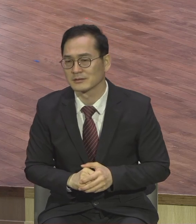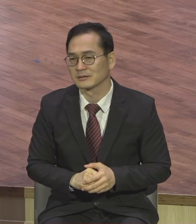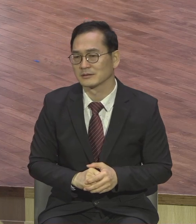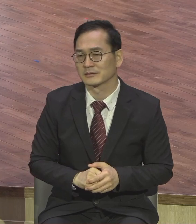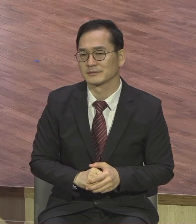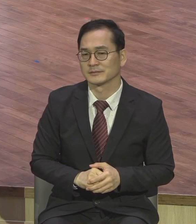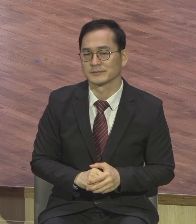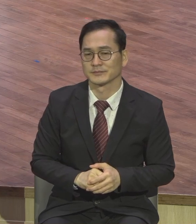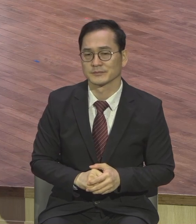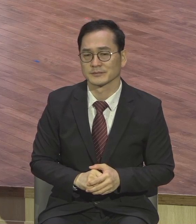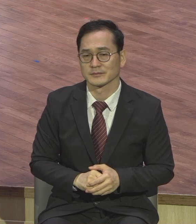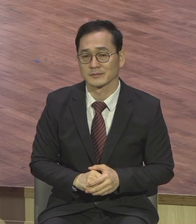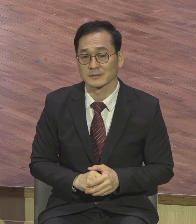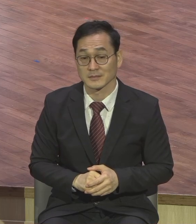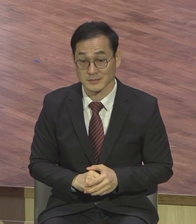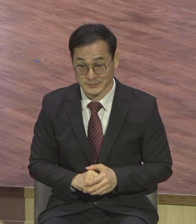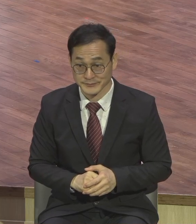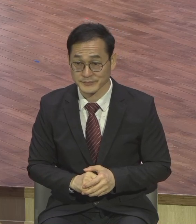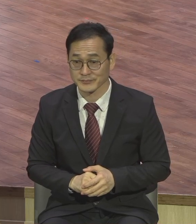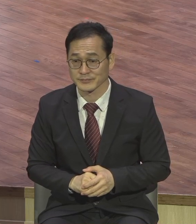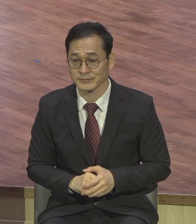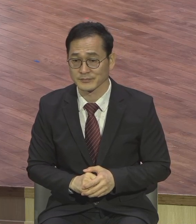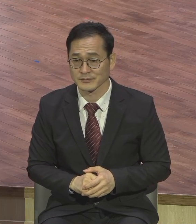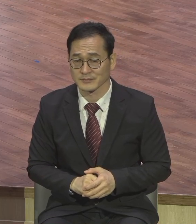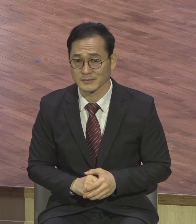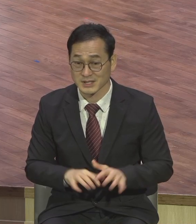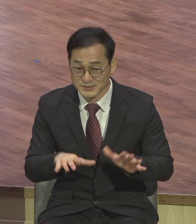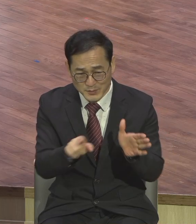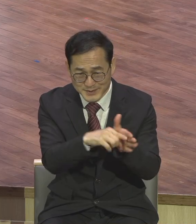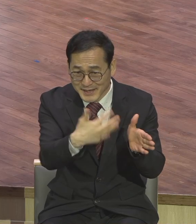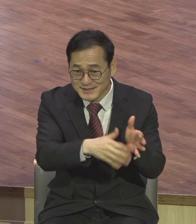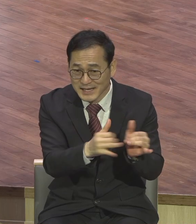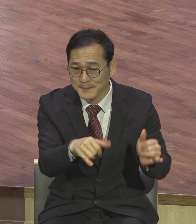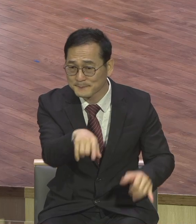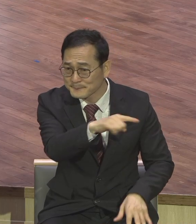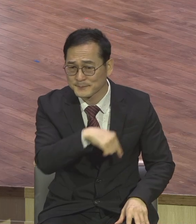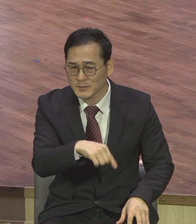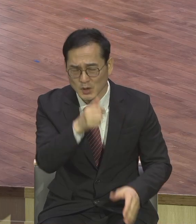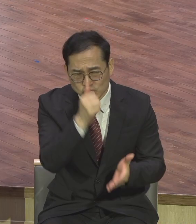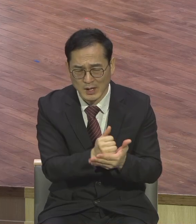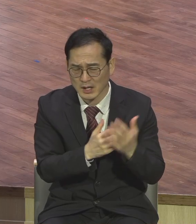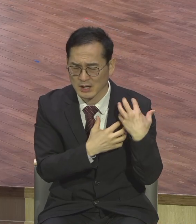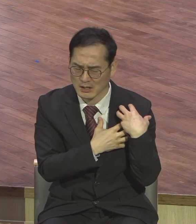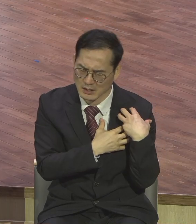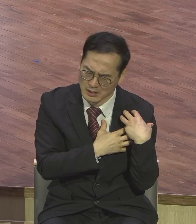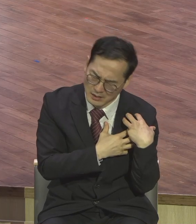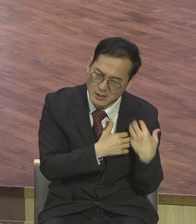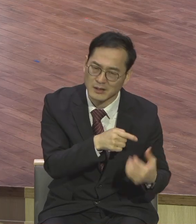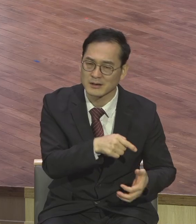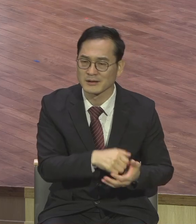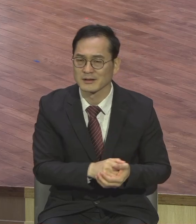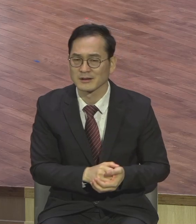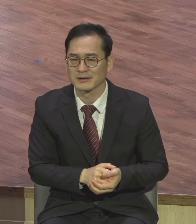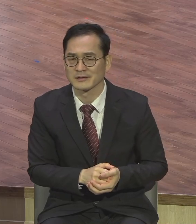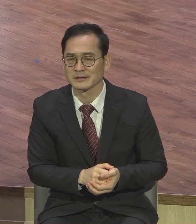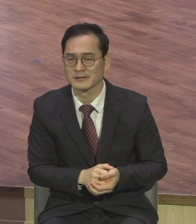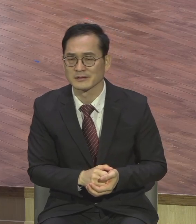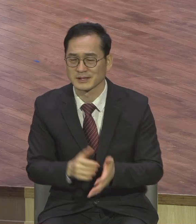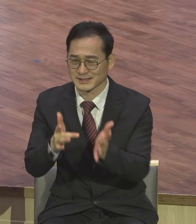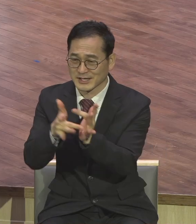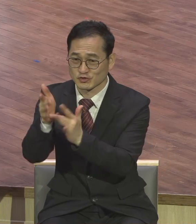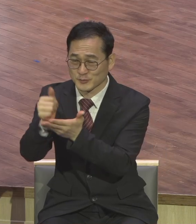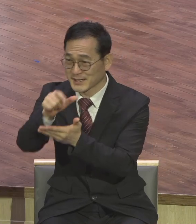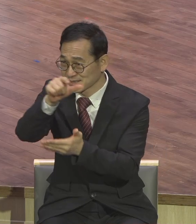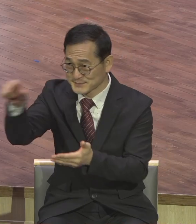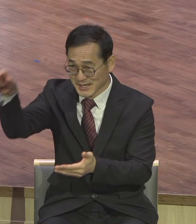지금도 고통당하고 있는 많은 이 불신자들, 예수 그리스도의 십자가와